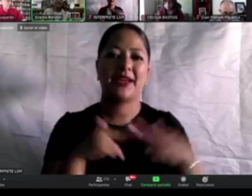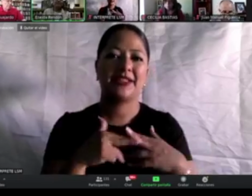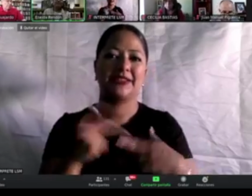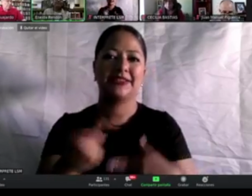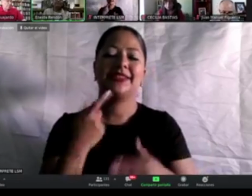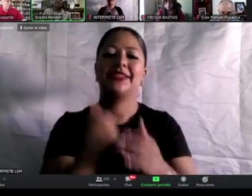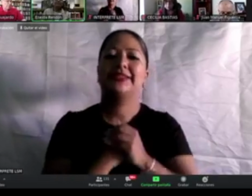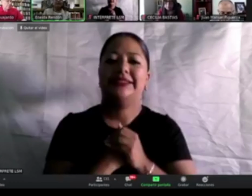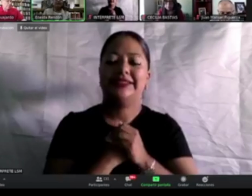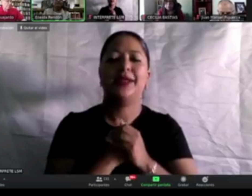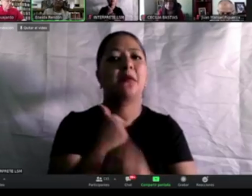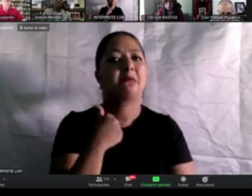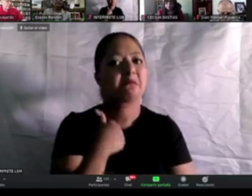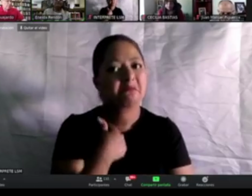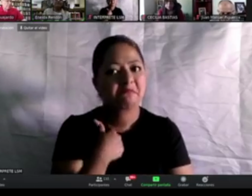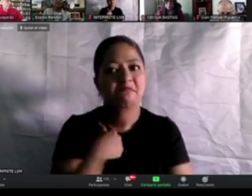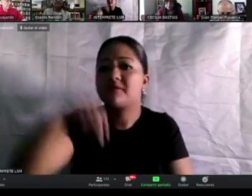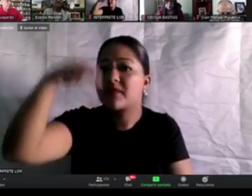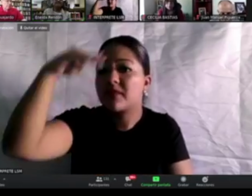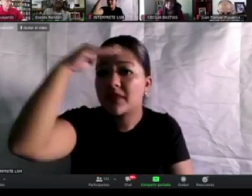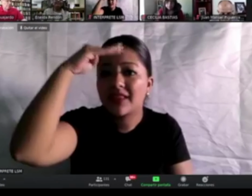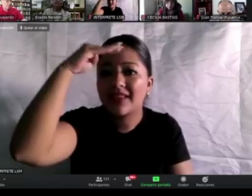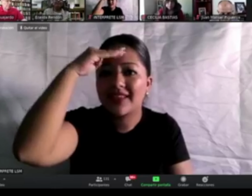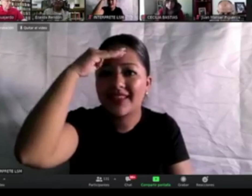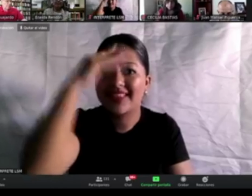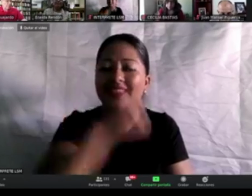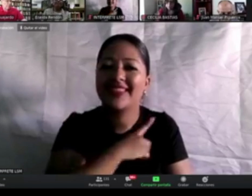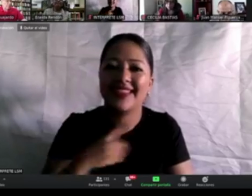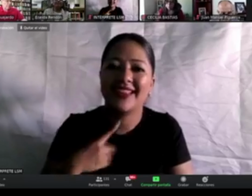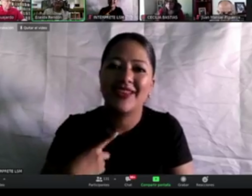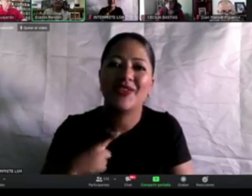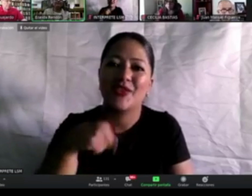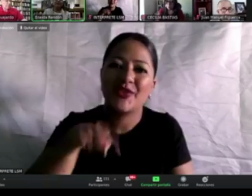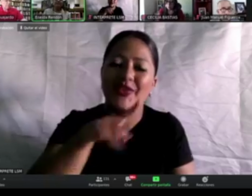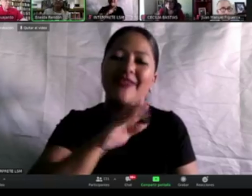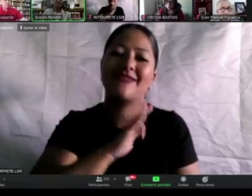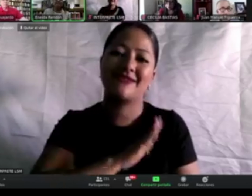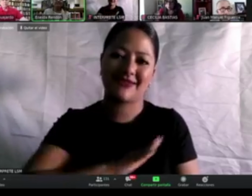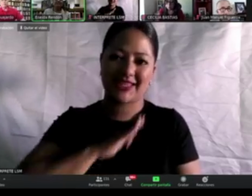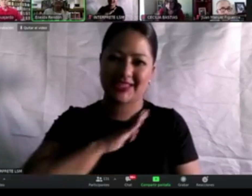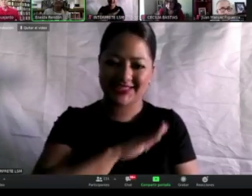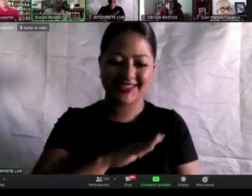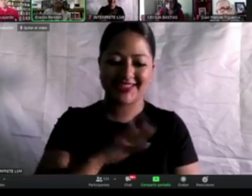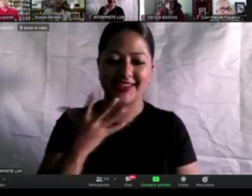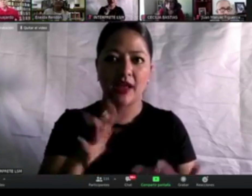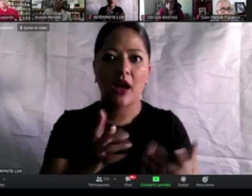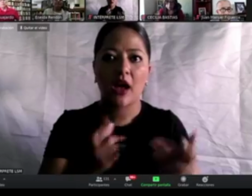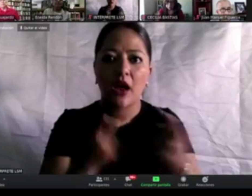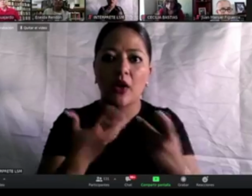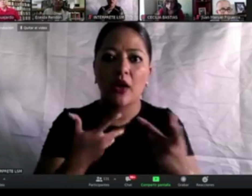lo que se me ocurre es felicitarles porque ya empezaron a tener esa inquietud